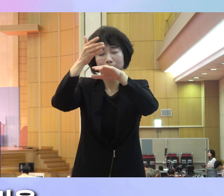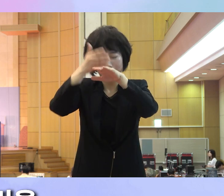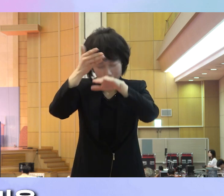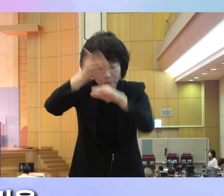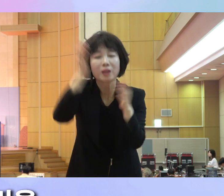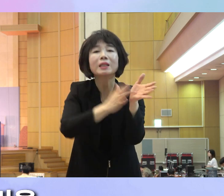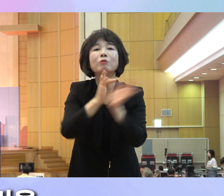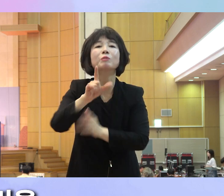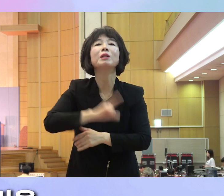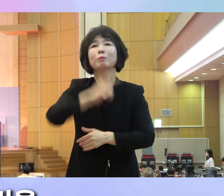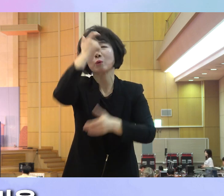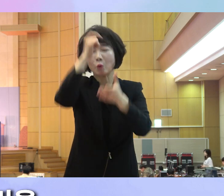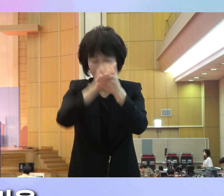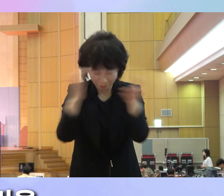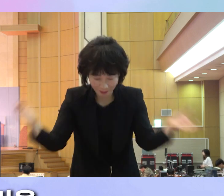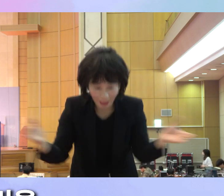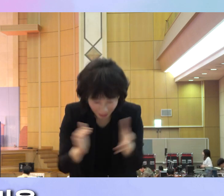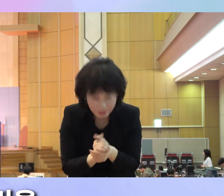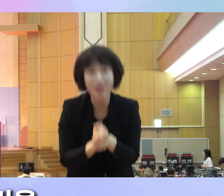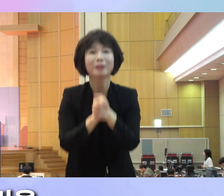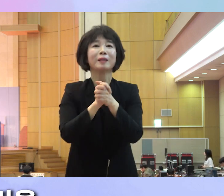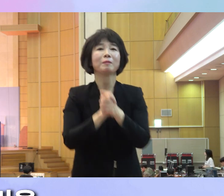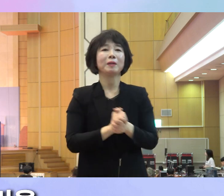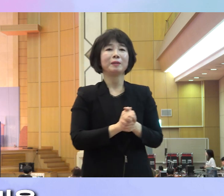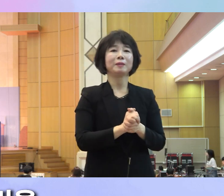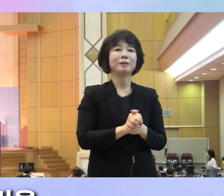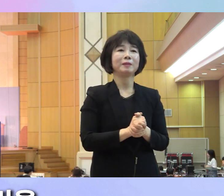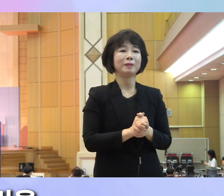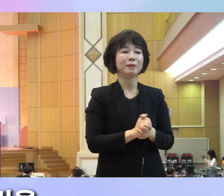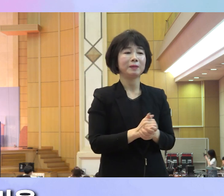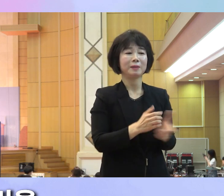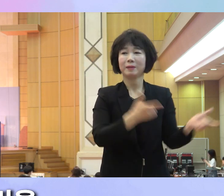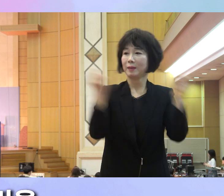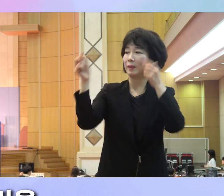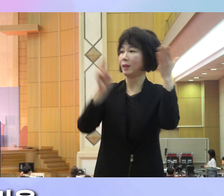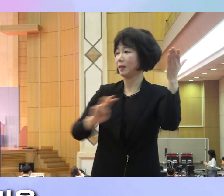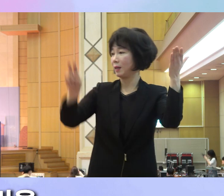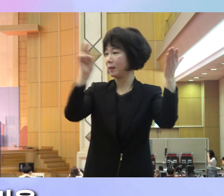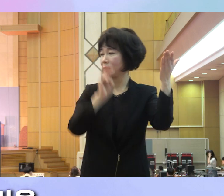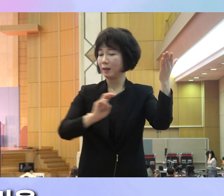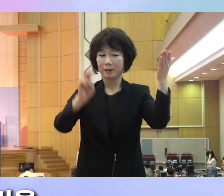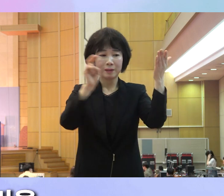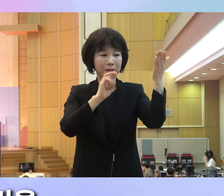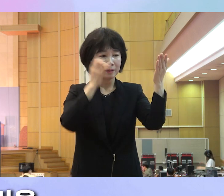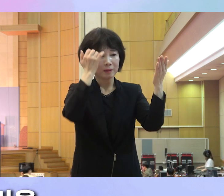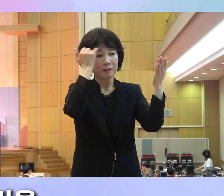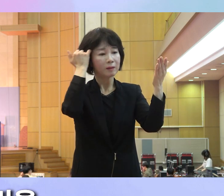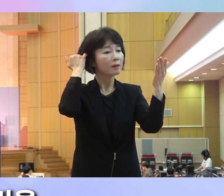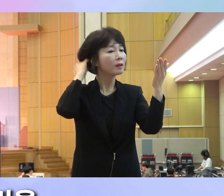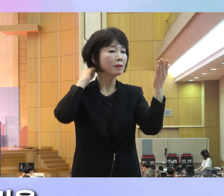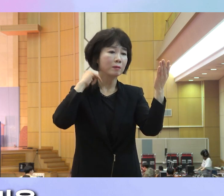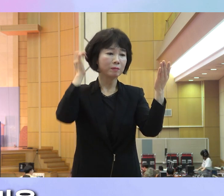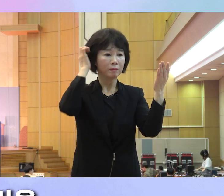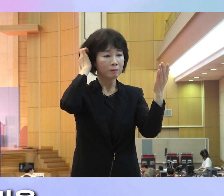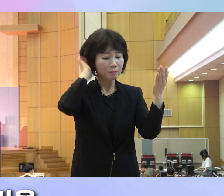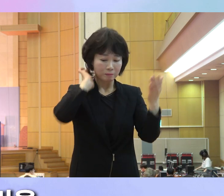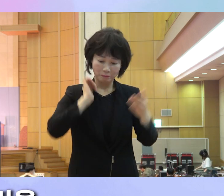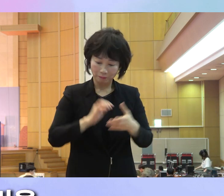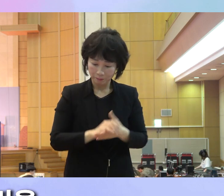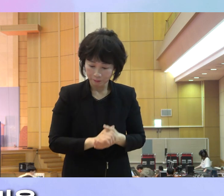감사드리옵고 예수님 이름으로 기도하옵나이다. 아멘. 찬양 하나 부르겠습니다. 복음서